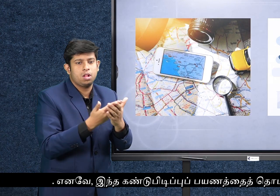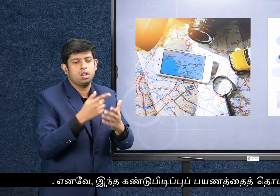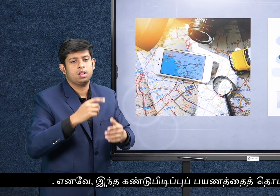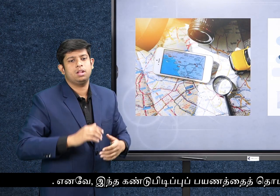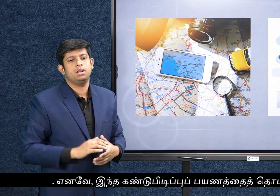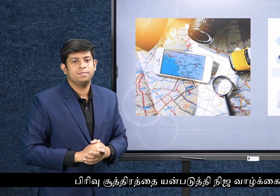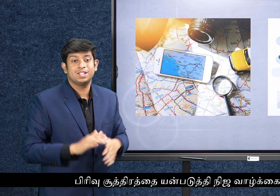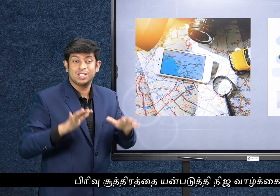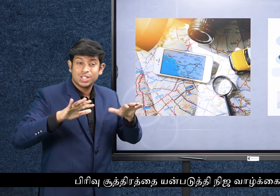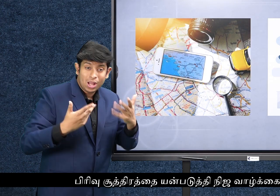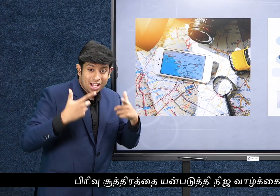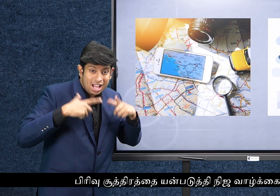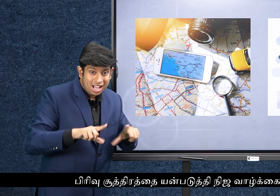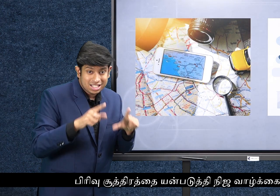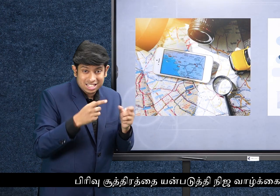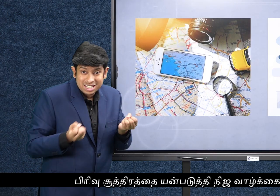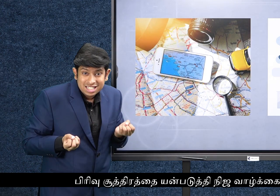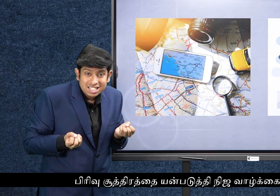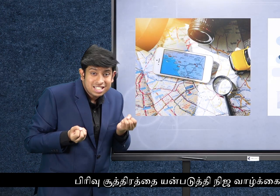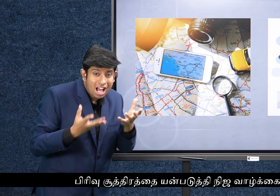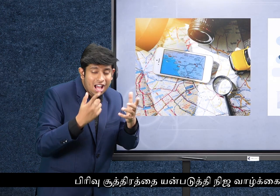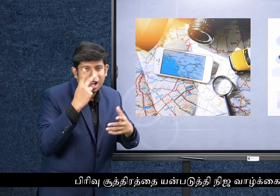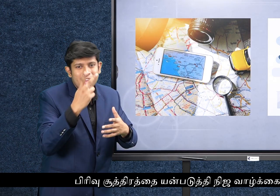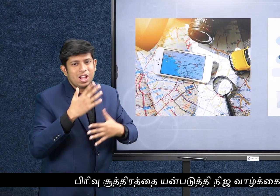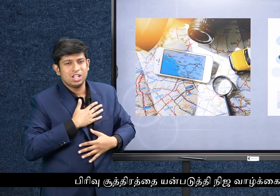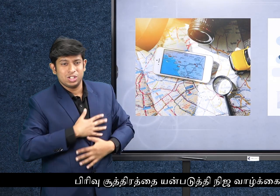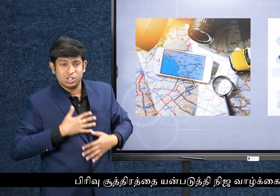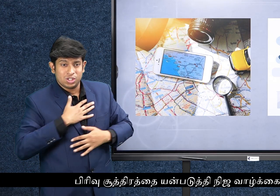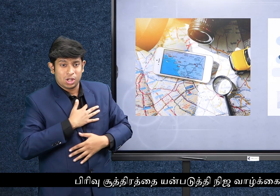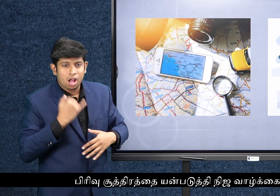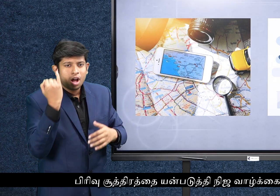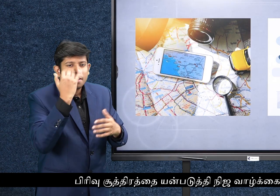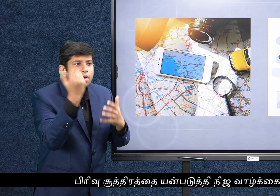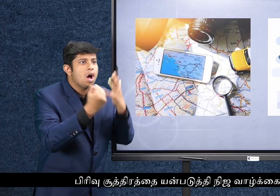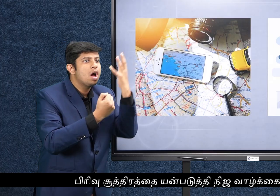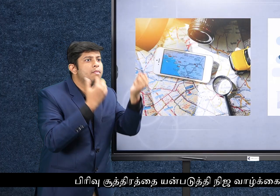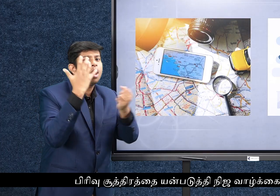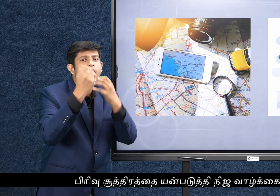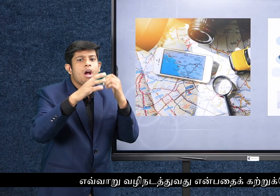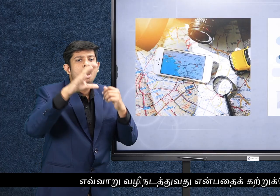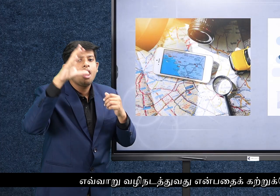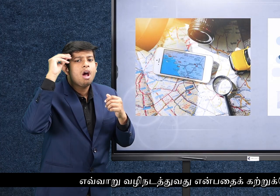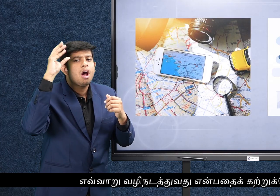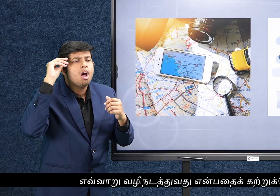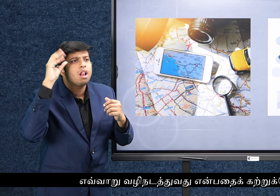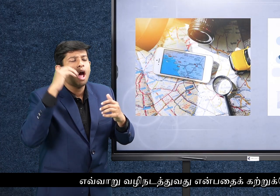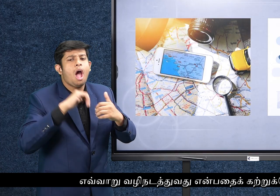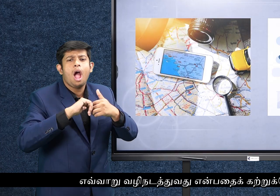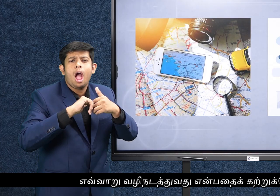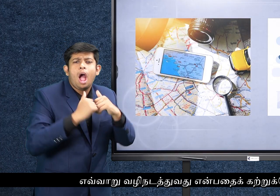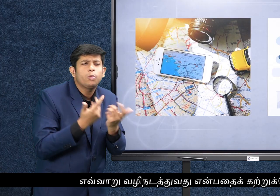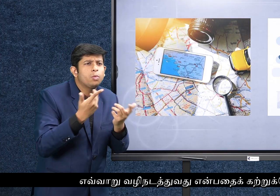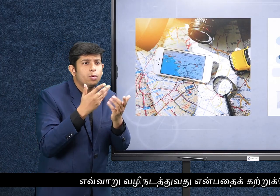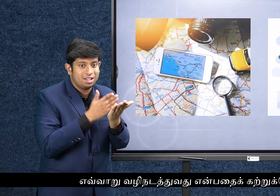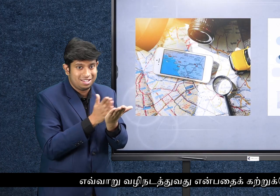இந்த கண்டுபிடிப்பு பயணத்தை தொடங்குவோம் மற்றும் பிரிவு சூத்திரத்தை பயன்படுத்தி நிஜ வாழ்க்கையை